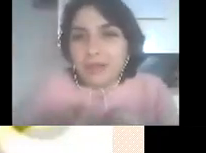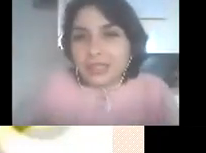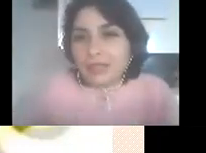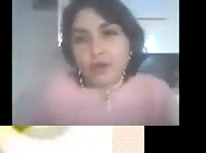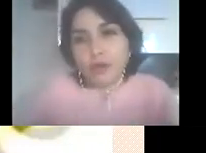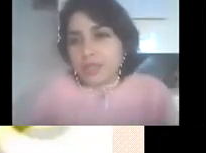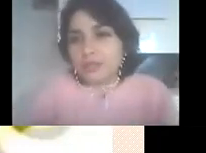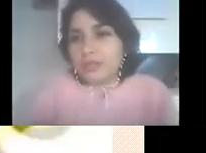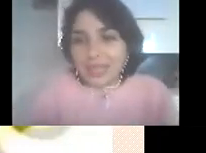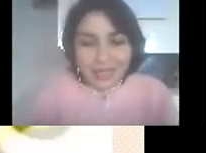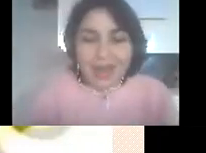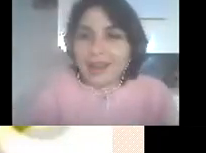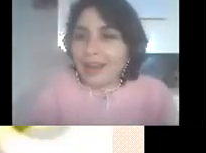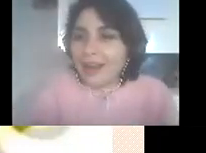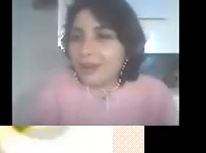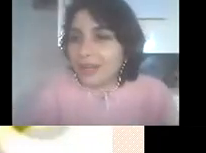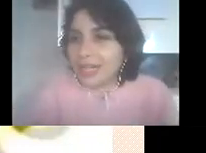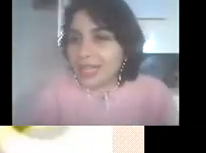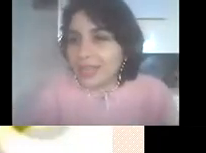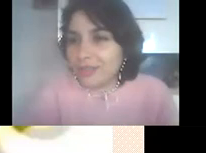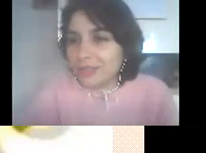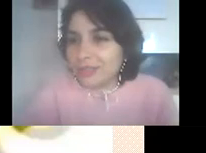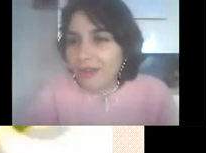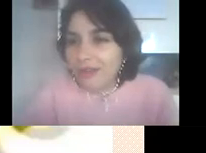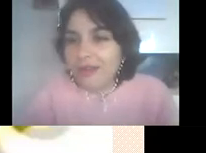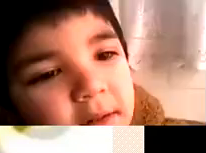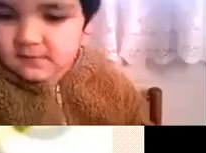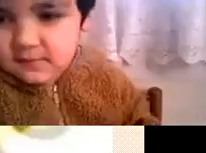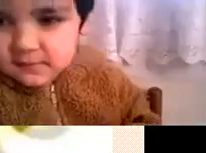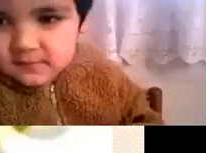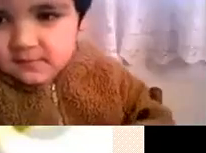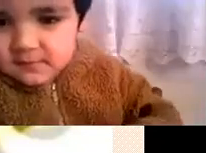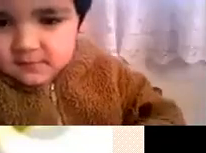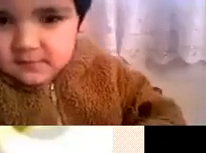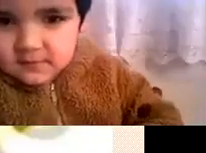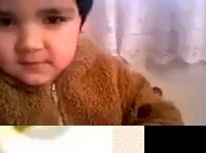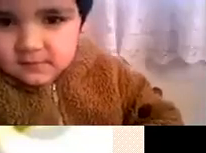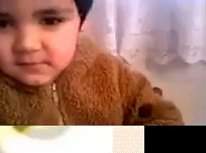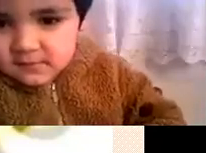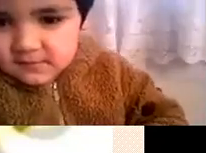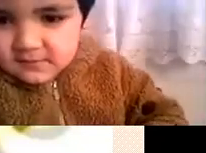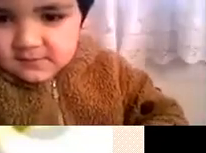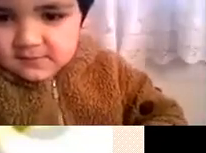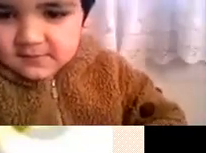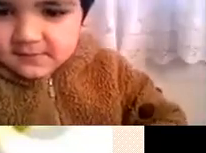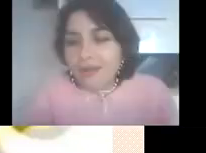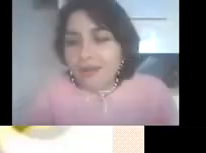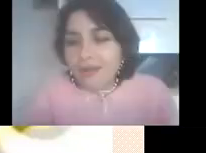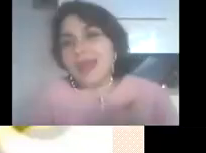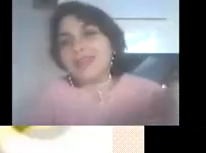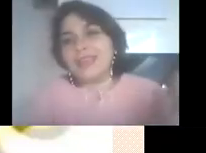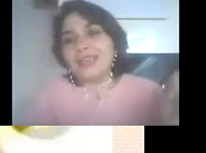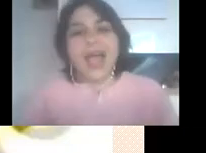fueran flexibles. No, ¿cierto? Tiene que ir a la caja de los rígidos. ¡Oh! A ver, Mati, si tienes razón.